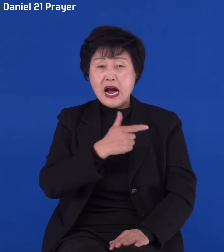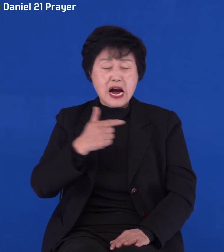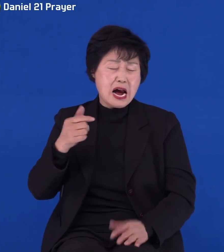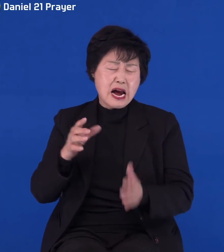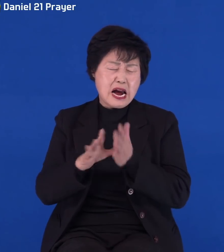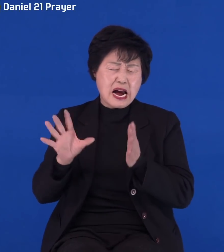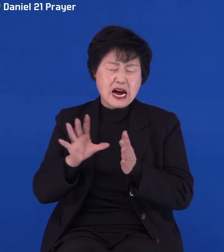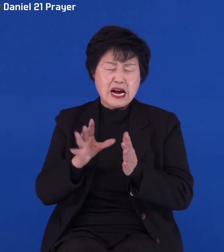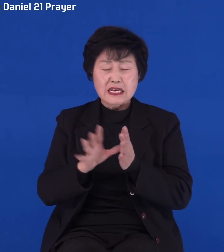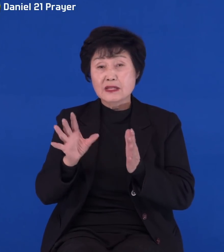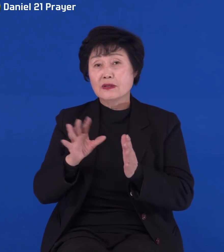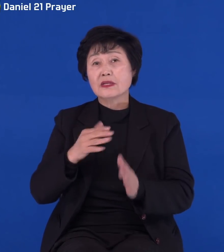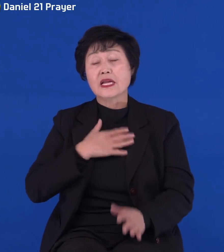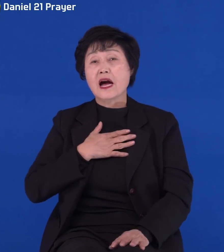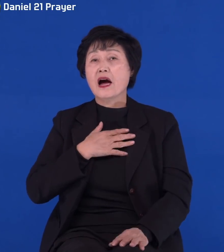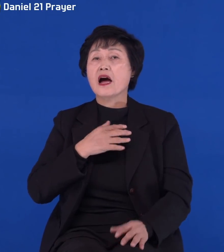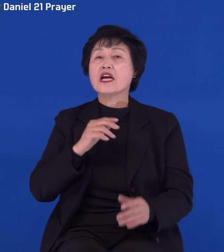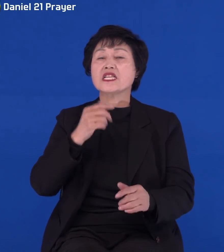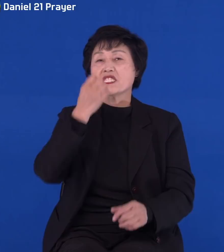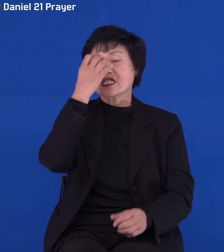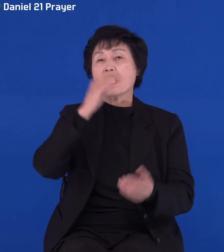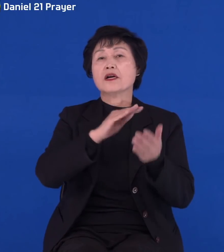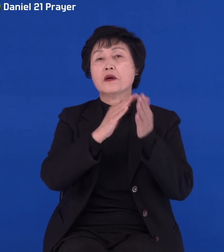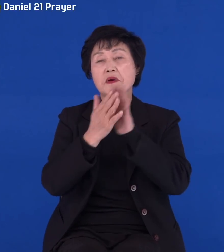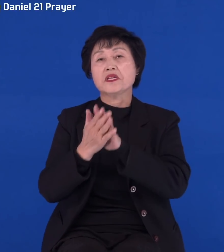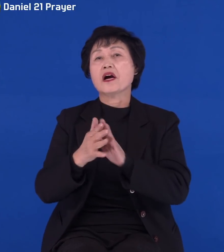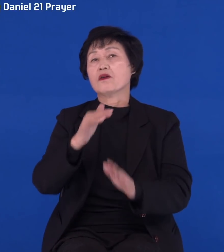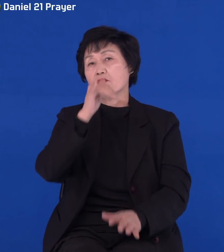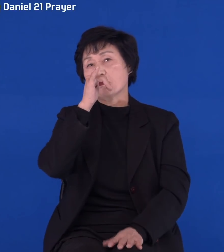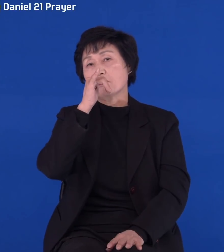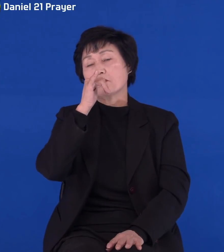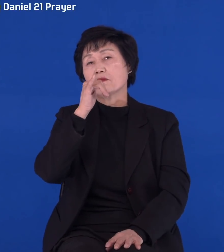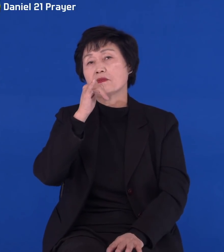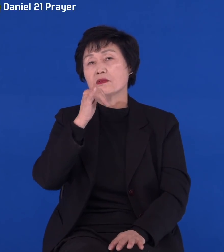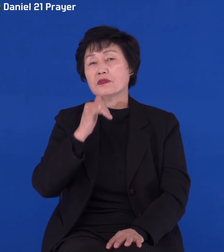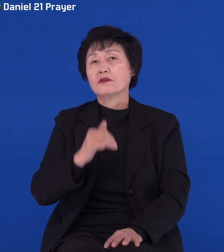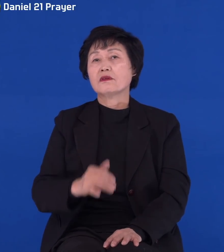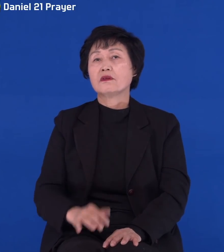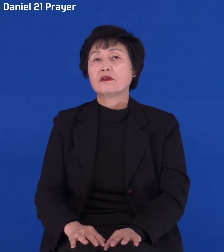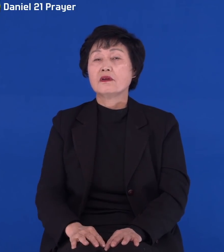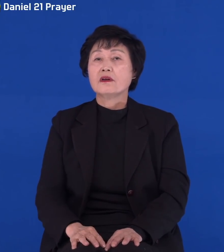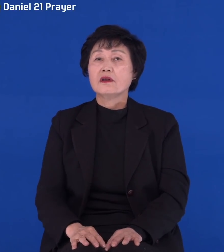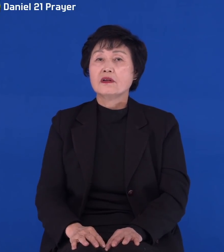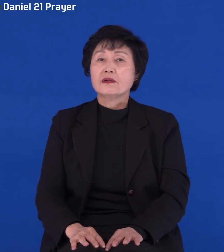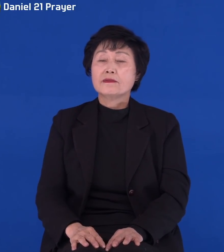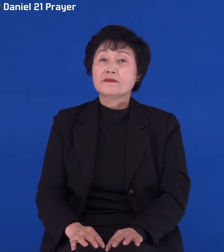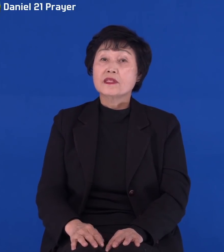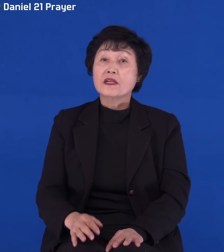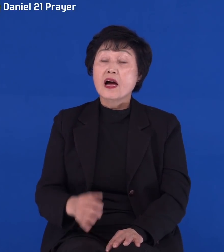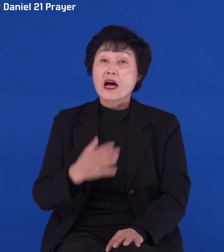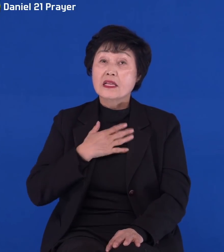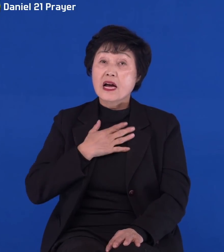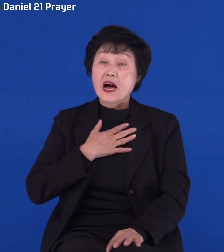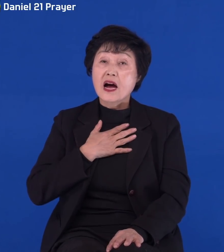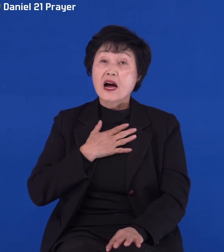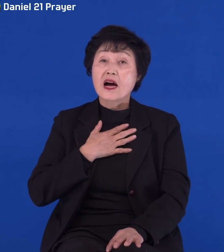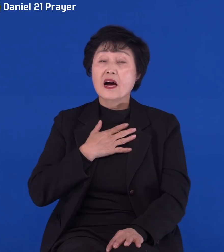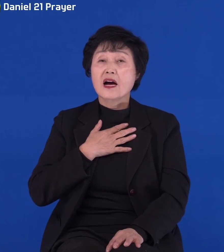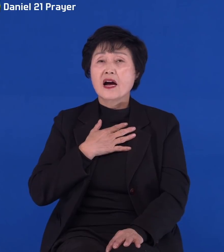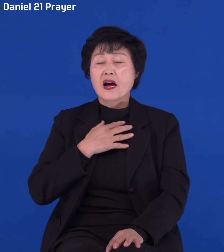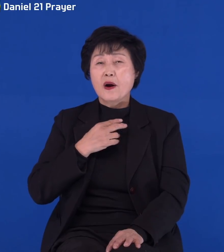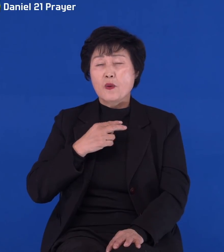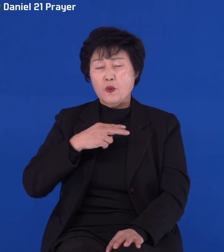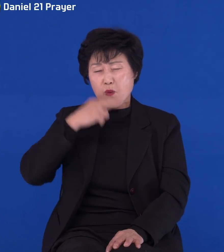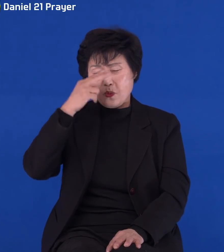냄새나고 사람들에게 협박을 하는 제 자신도 스스로를 용서하지 못한 그런 존재가 되어버렸습니다. 저는 그럼에도 불구하고